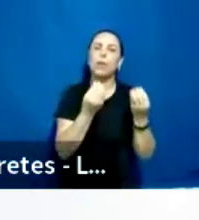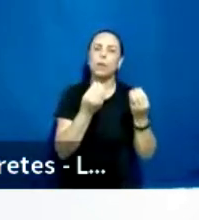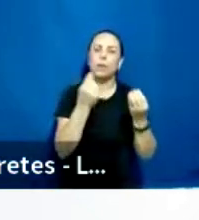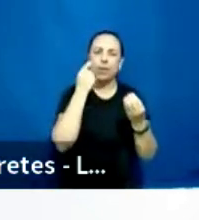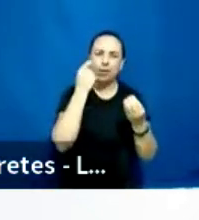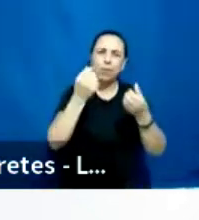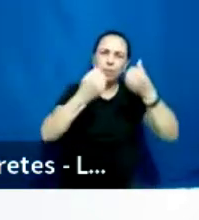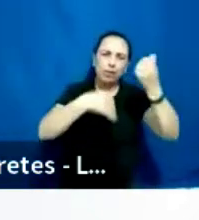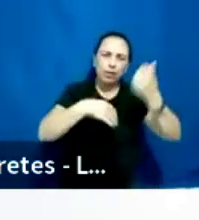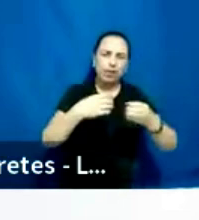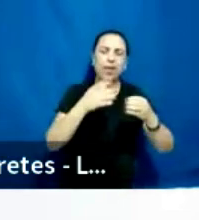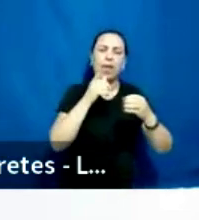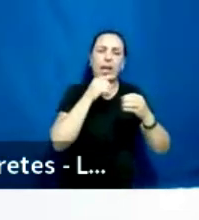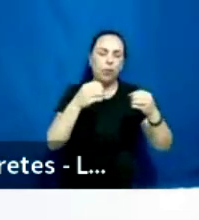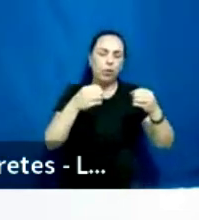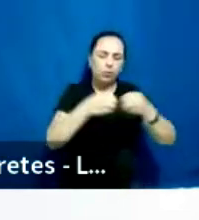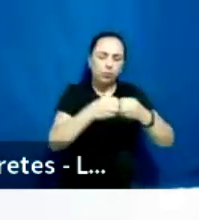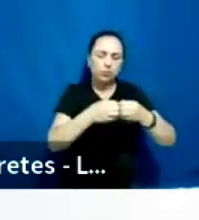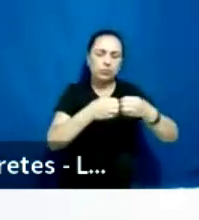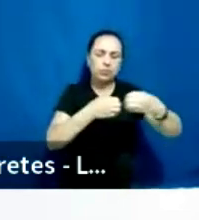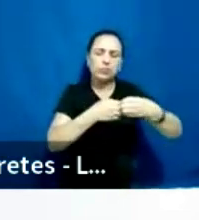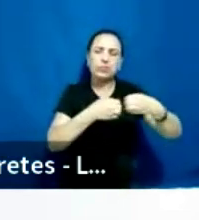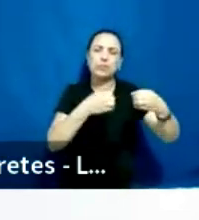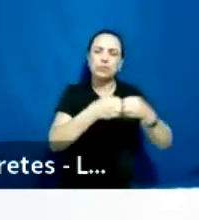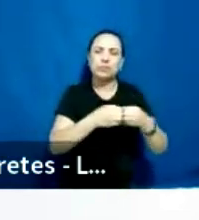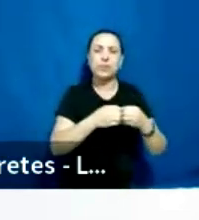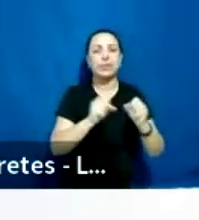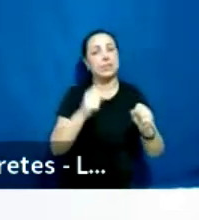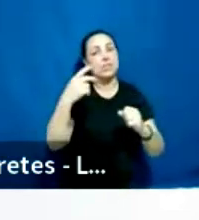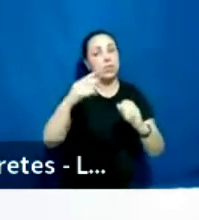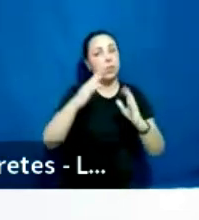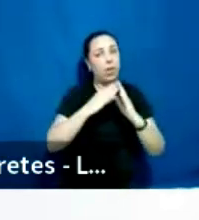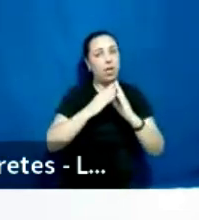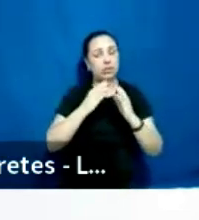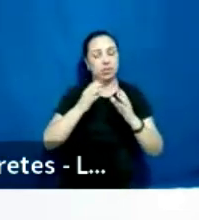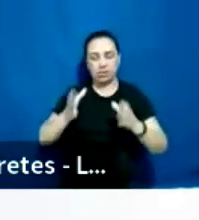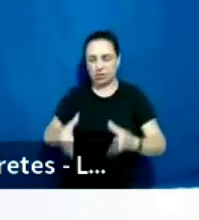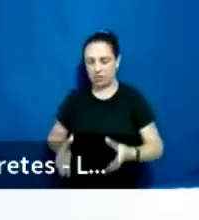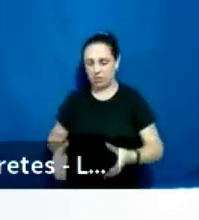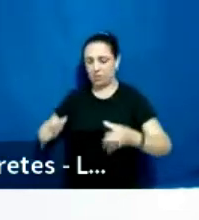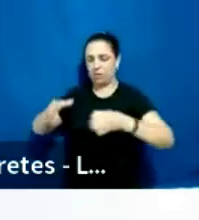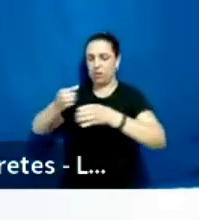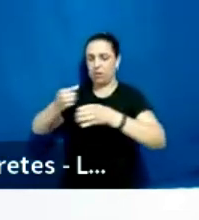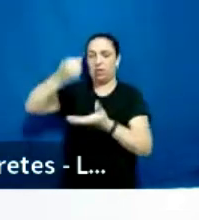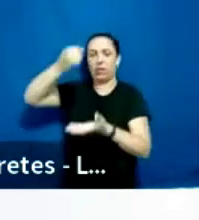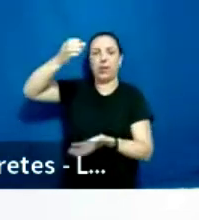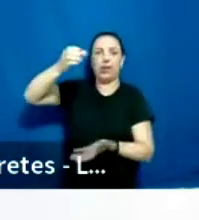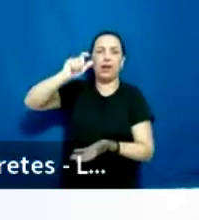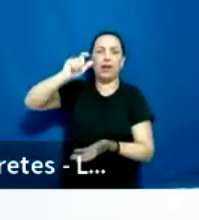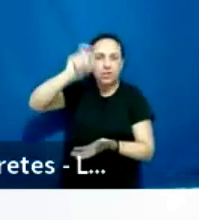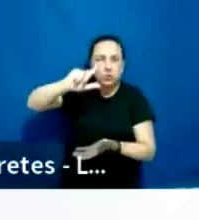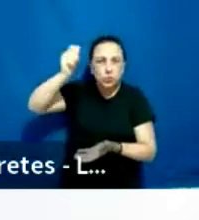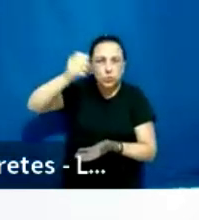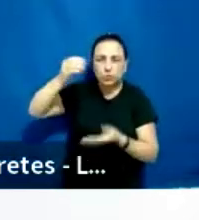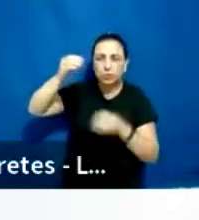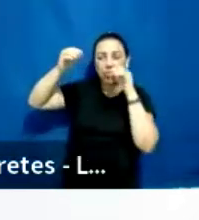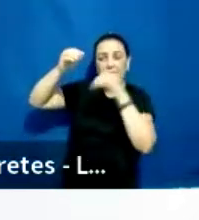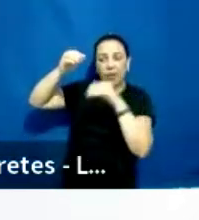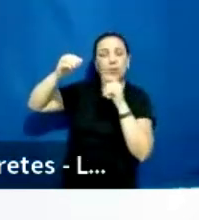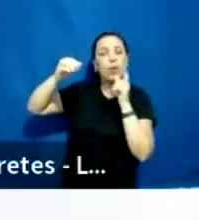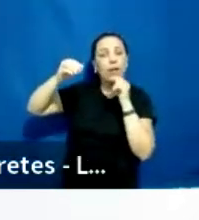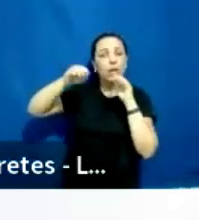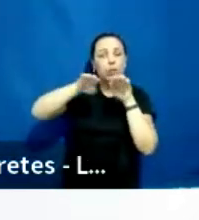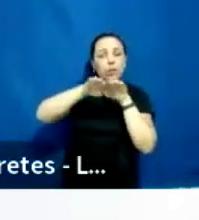ela ficou parada na caixa d'água, ela ficou parada no nosso filtro e ela se aglomerou em forma